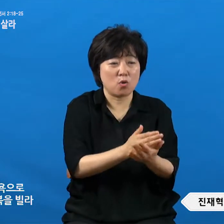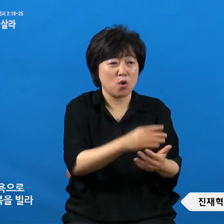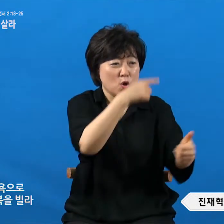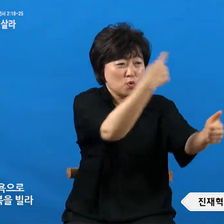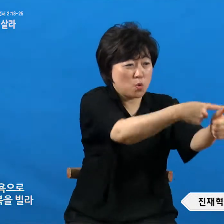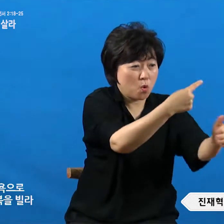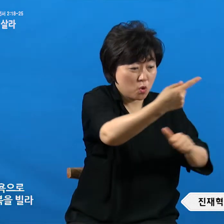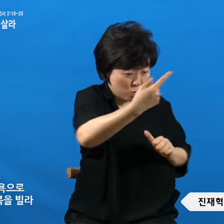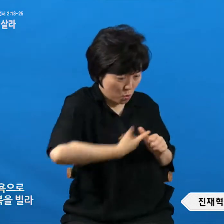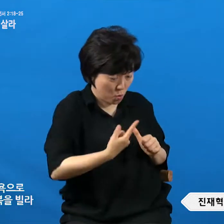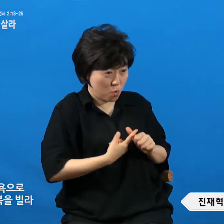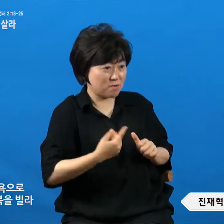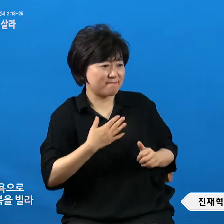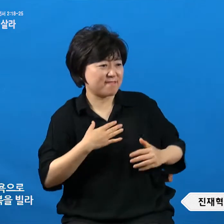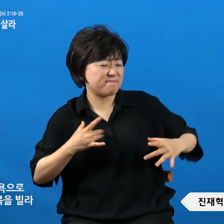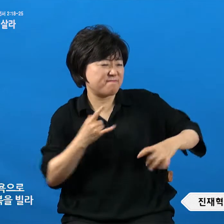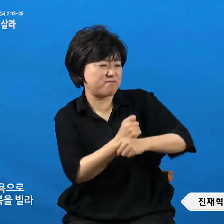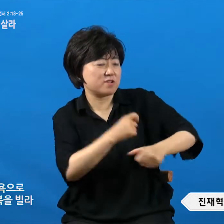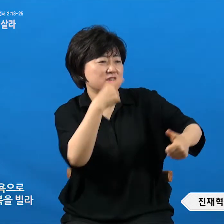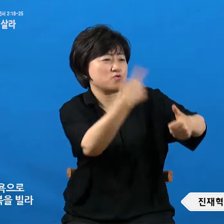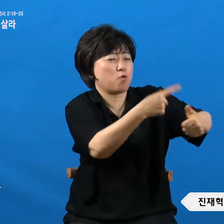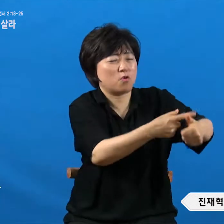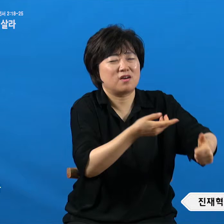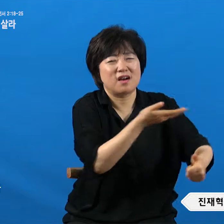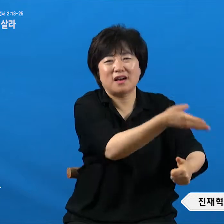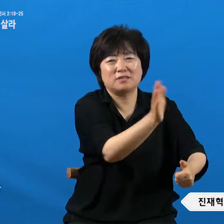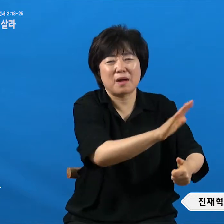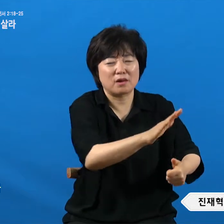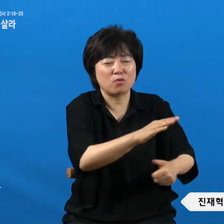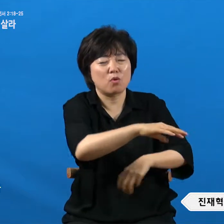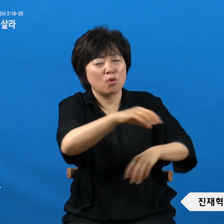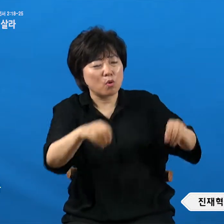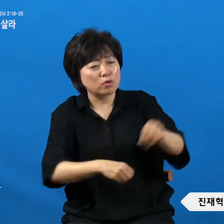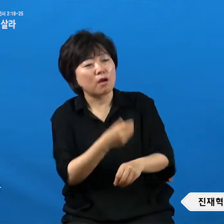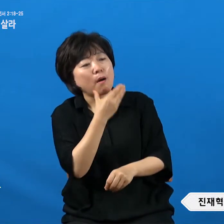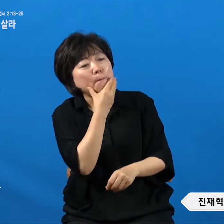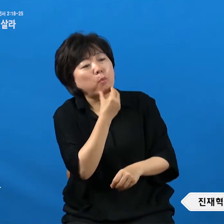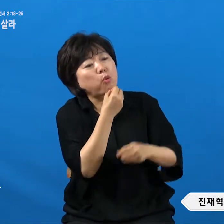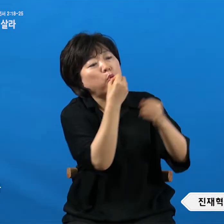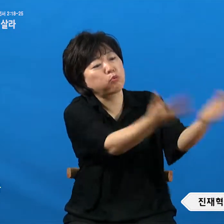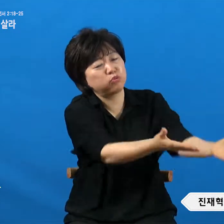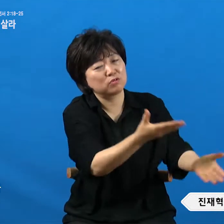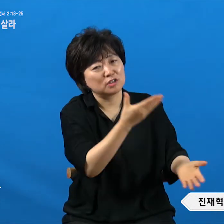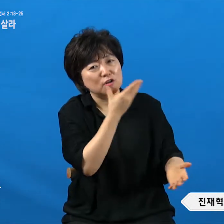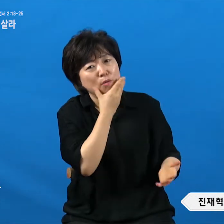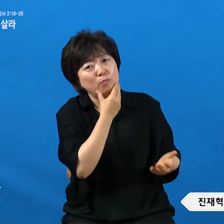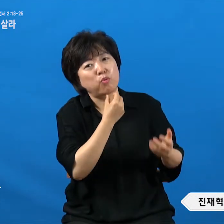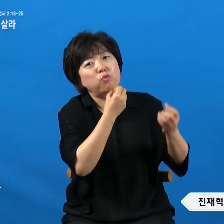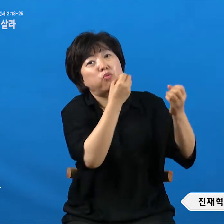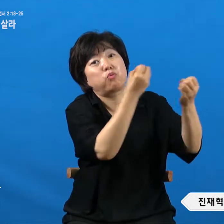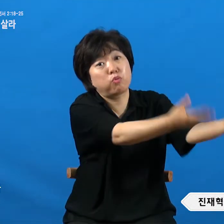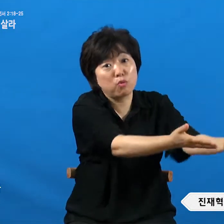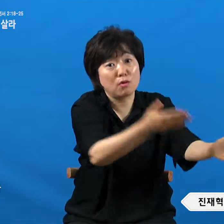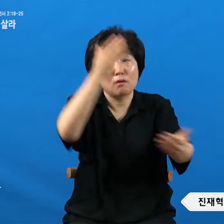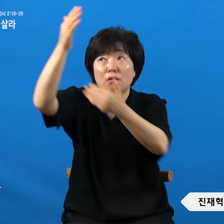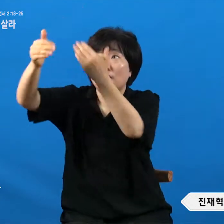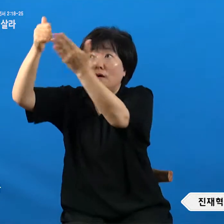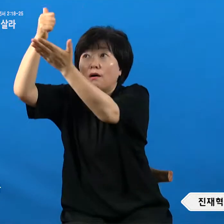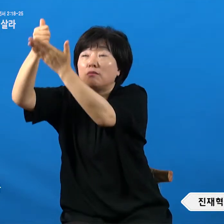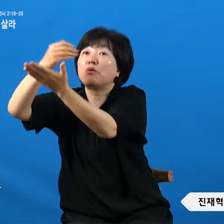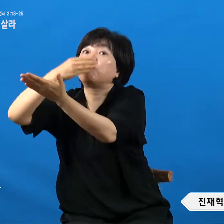복을 빌라. 이를 위하여 너희가 부르심을 받았으니 이는 복을 이어받게 하려